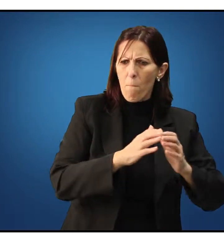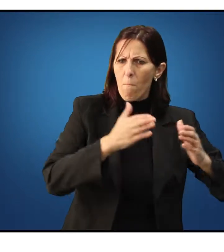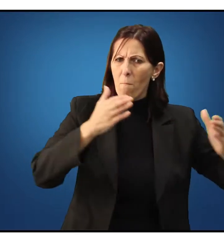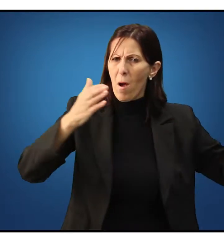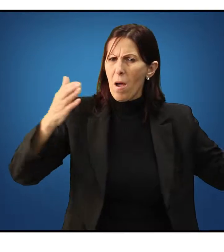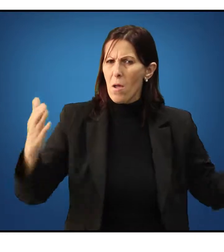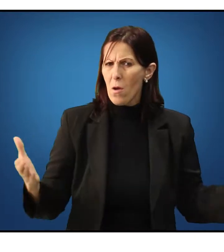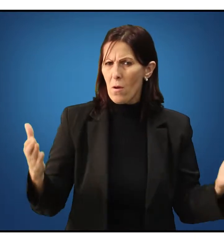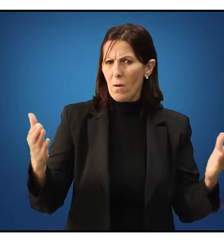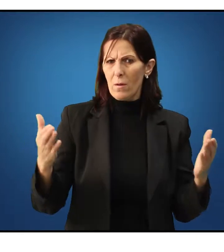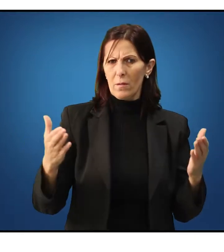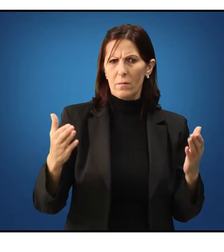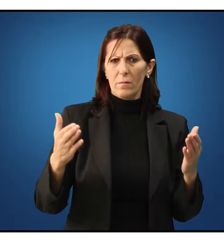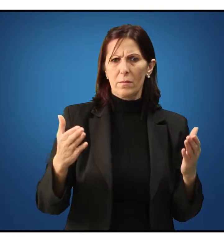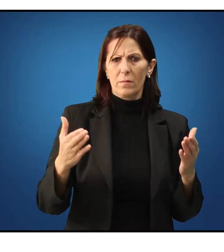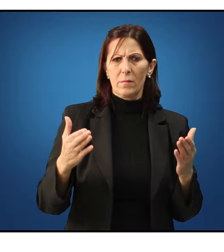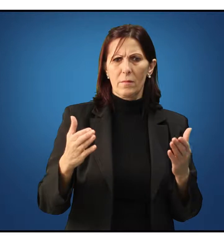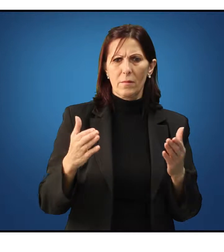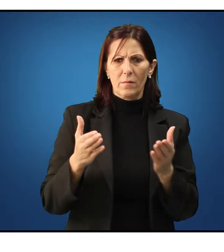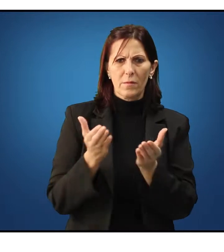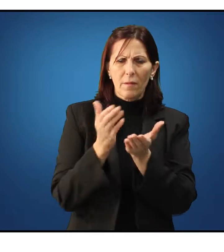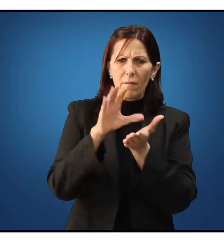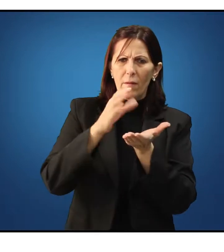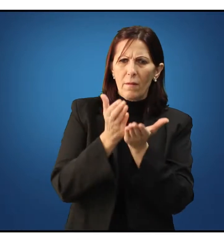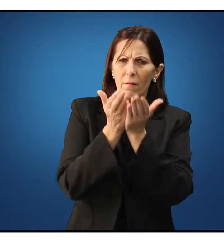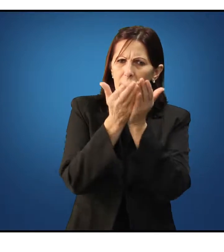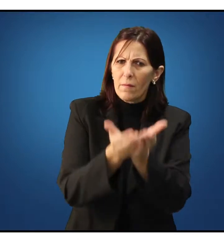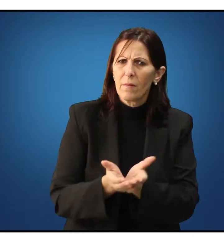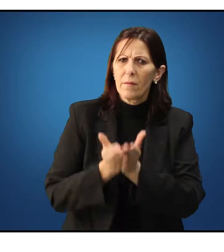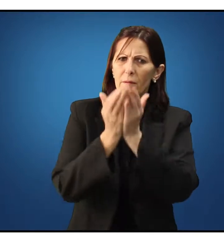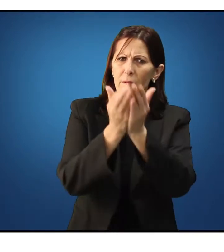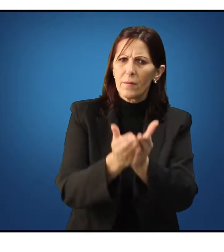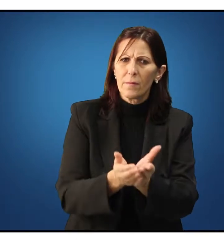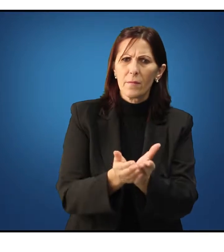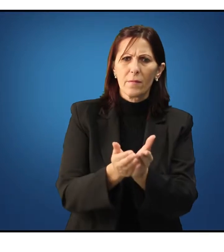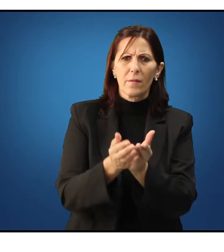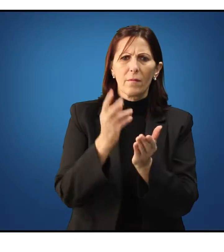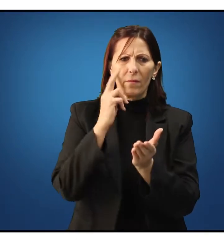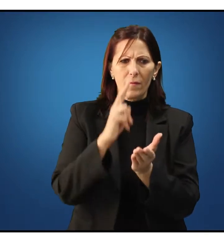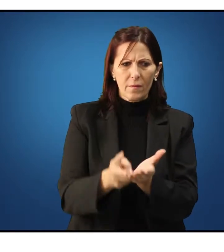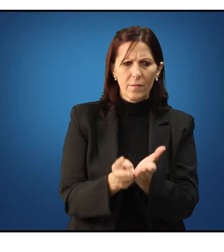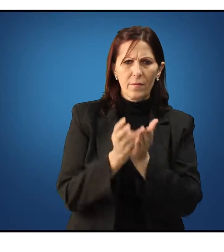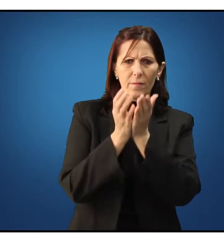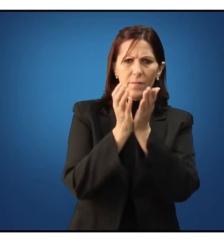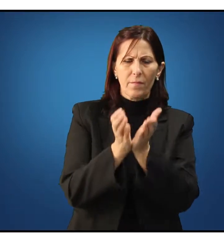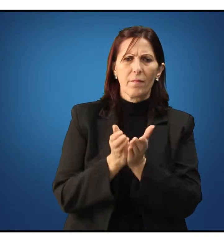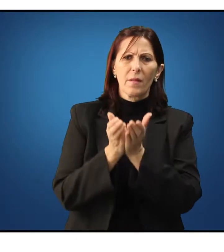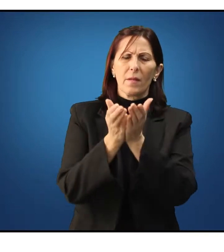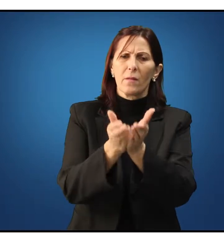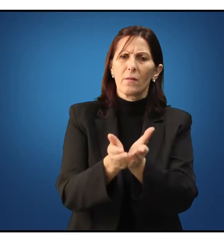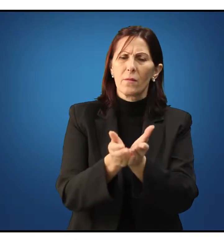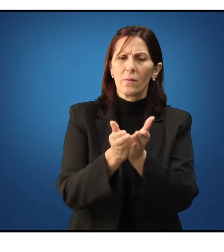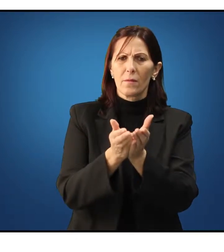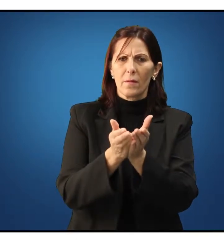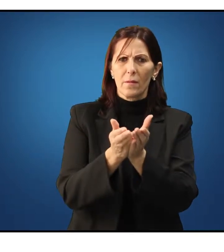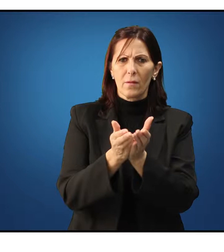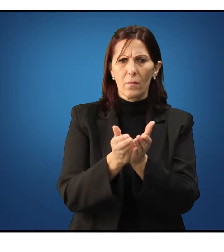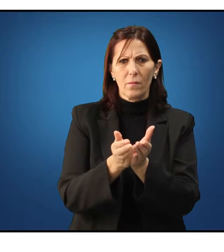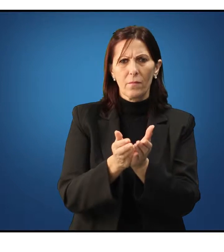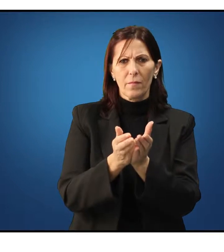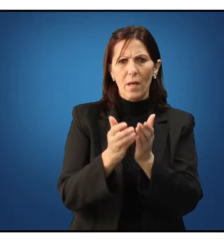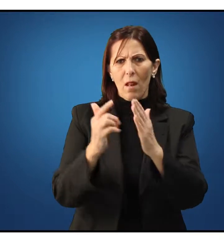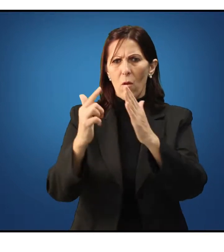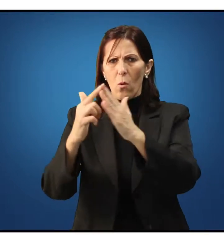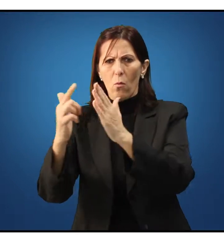dos aparatos de navegação para atender ao comércio, né? Mais adiante a criação da